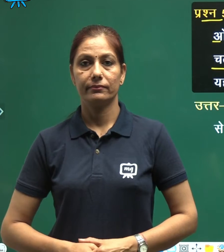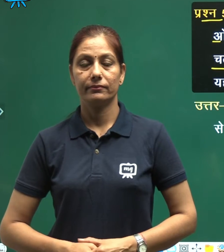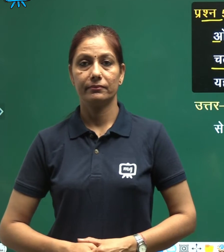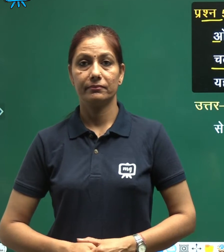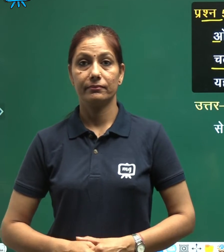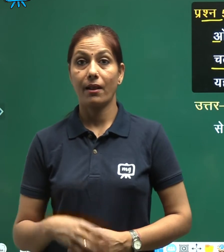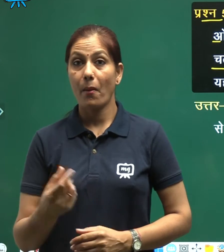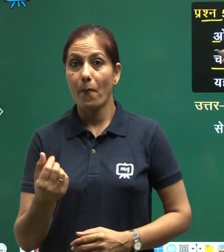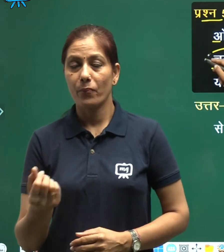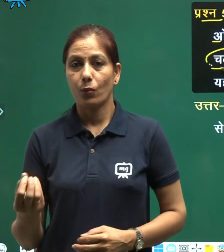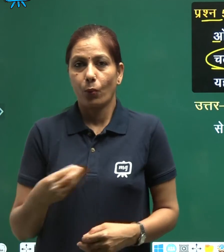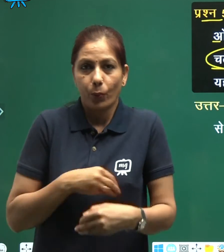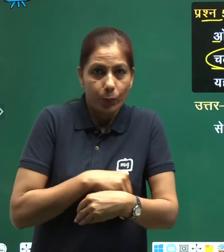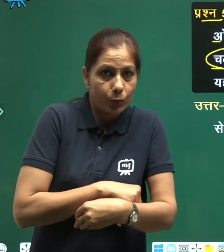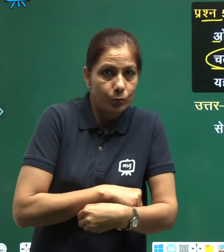चढ़ावे व चादर